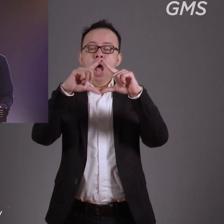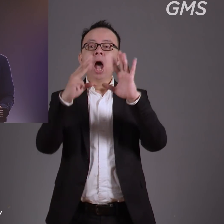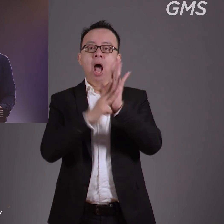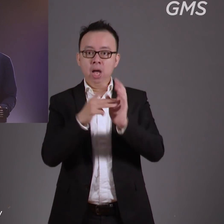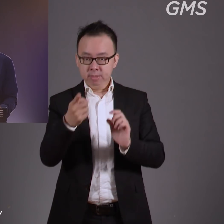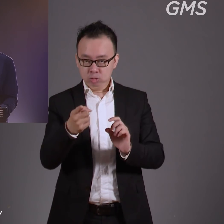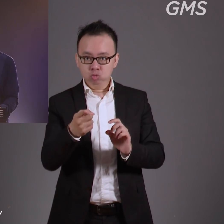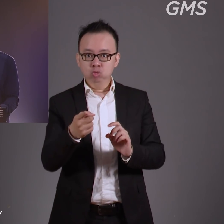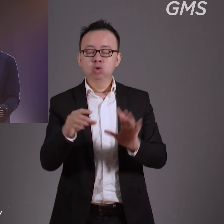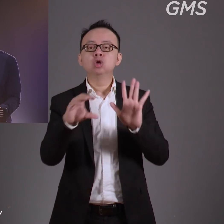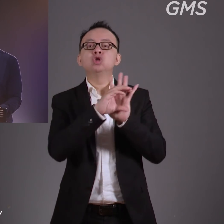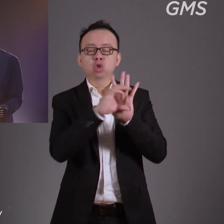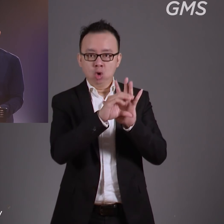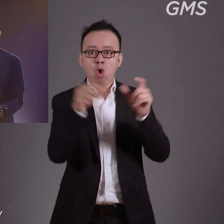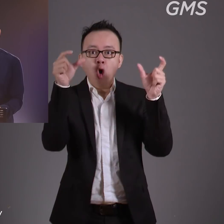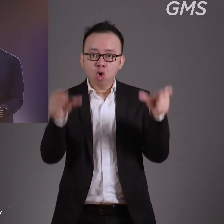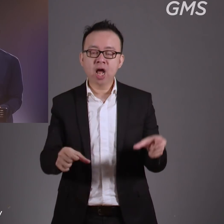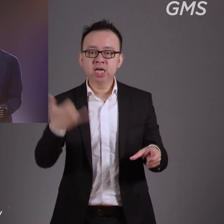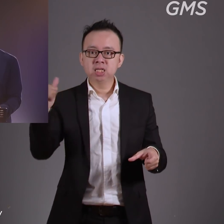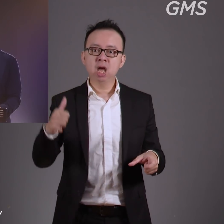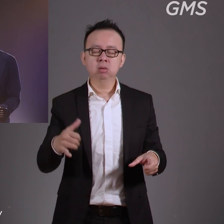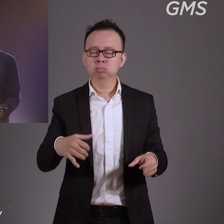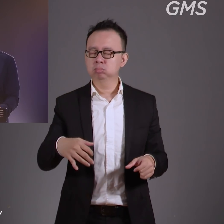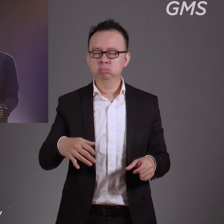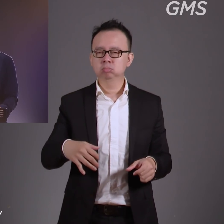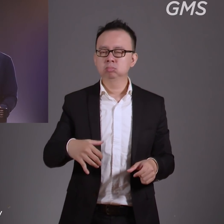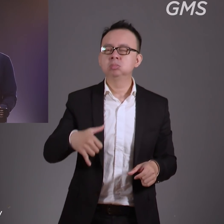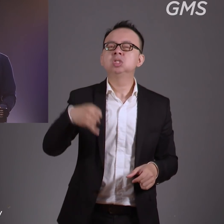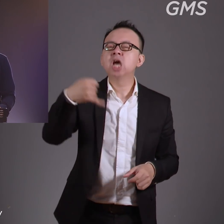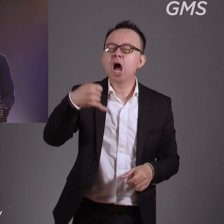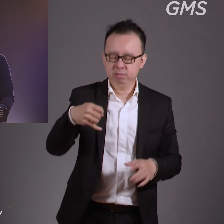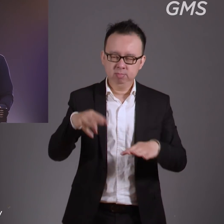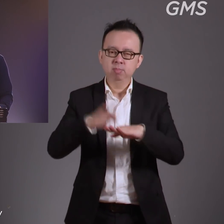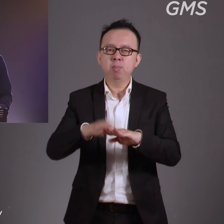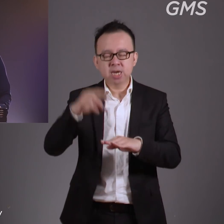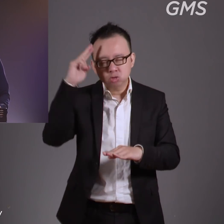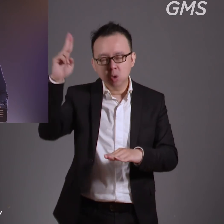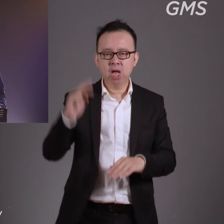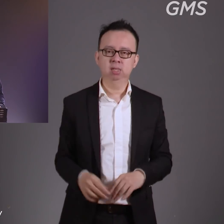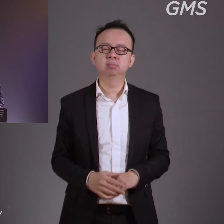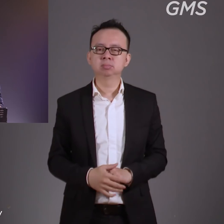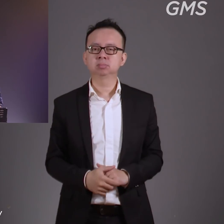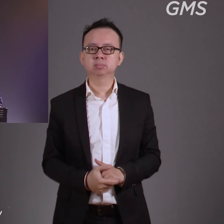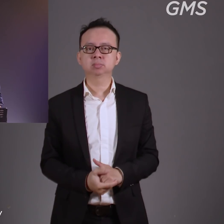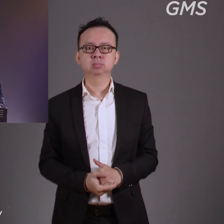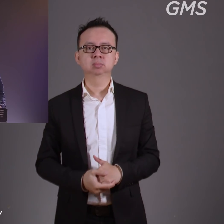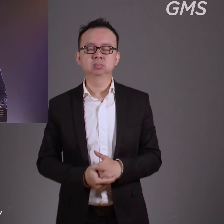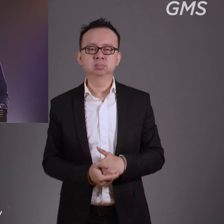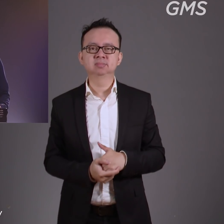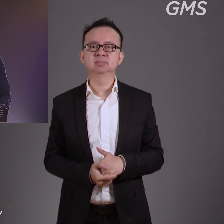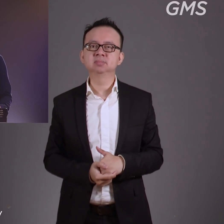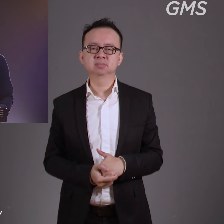umat Tuhan. Bayangkan, Ham itu gara-gara dia itu tidak jaga hati dan